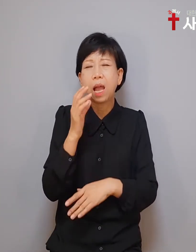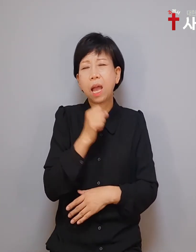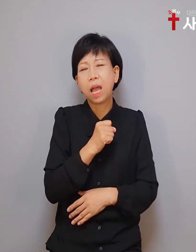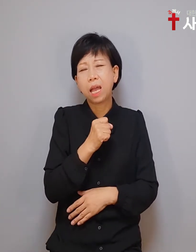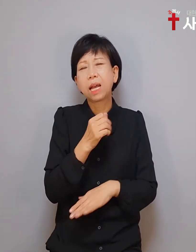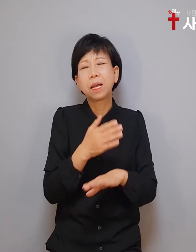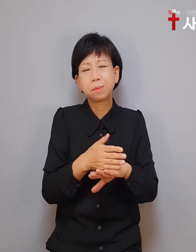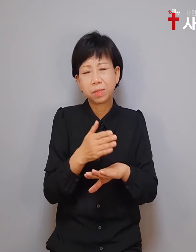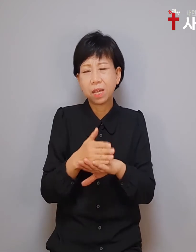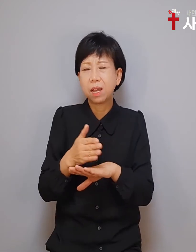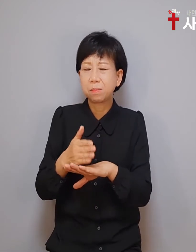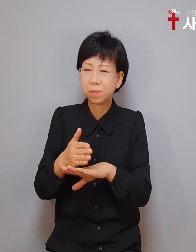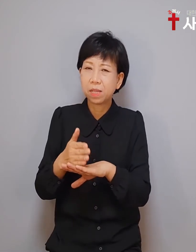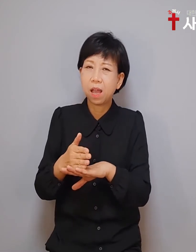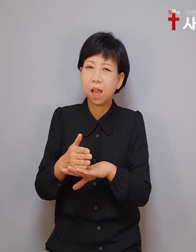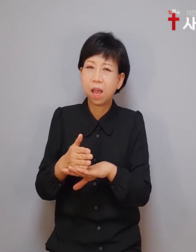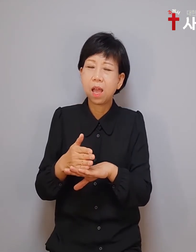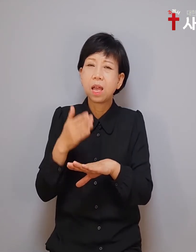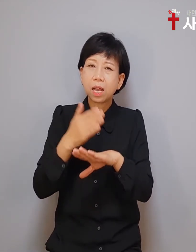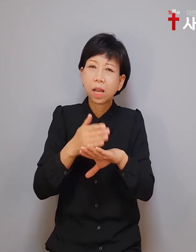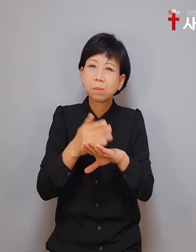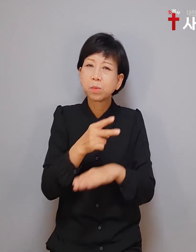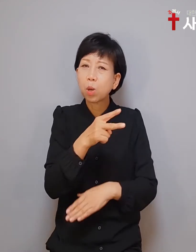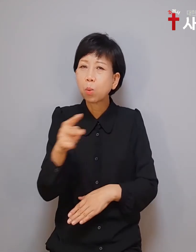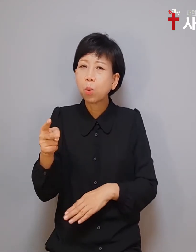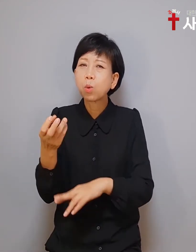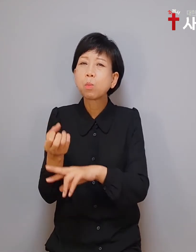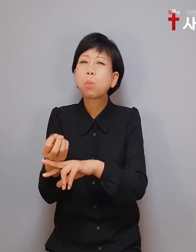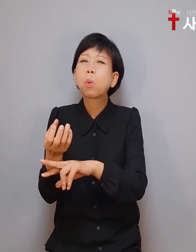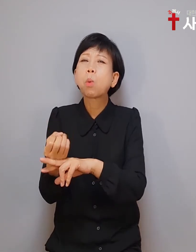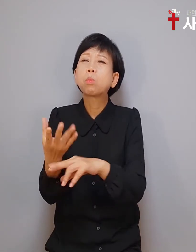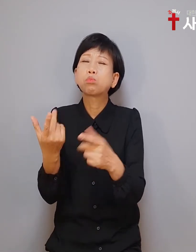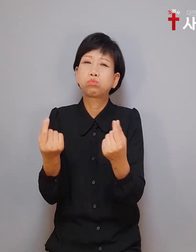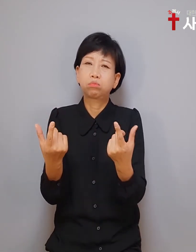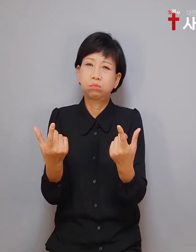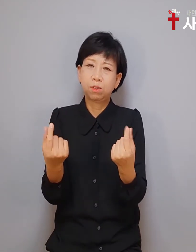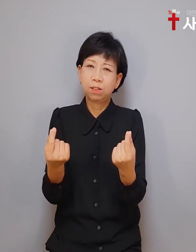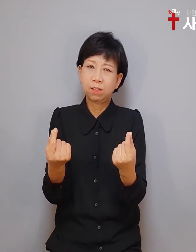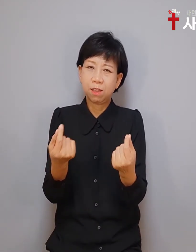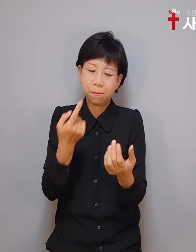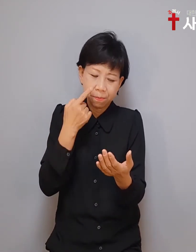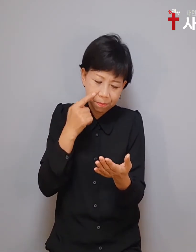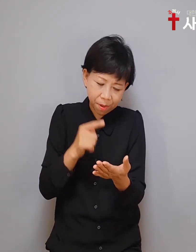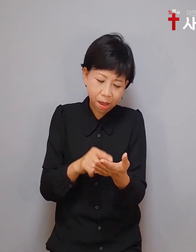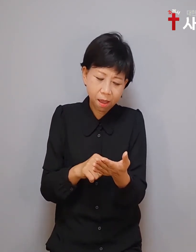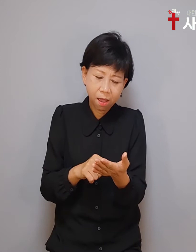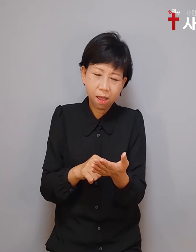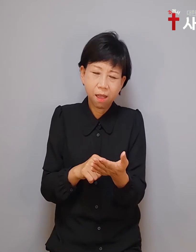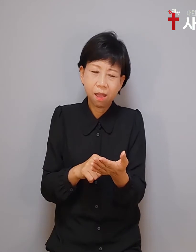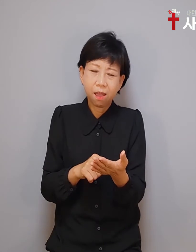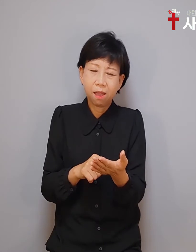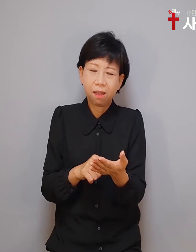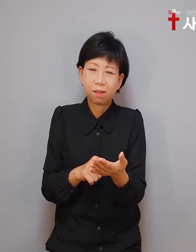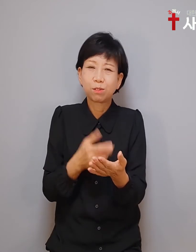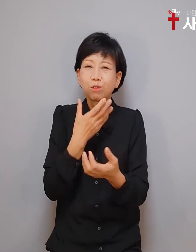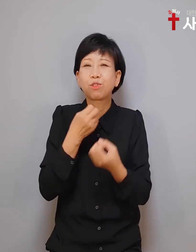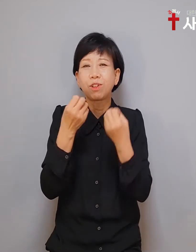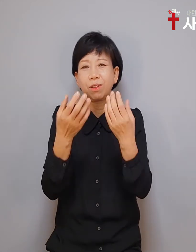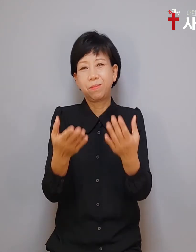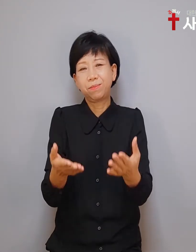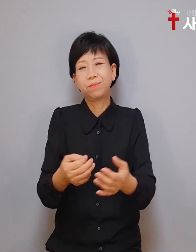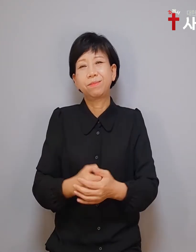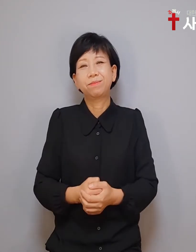보물이거든요. 이 보물을 좀 잘 찾을 수 있는 기회가 되실 수 있기를 축원합니다. 몇